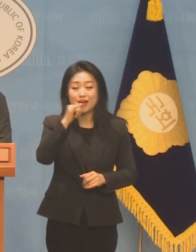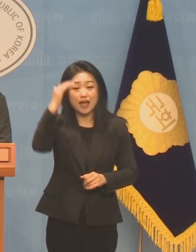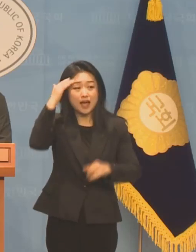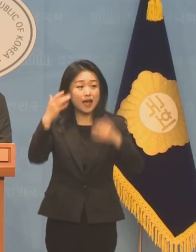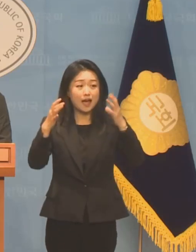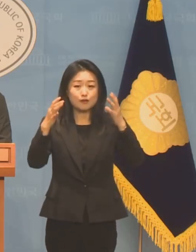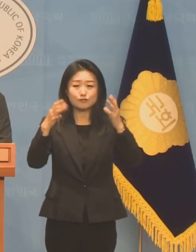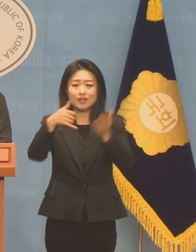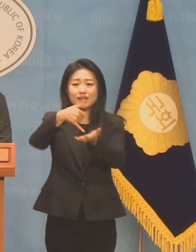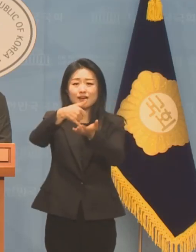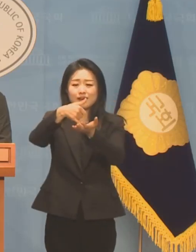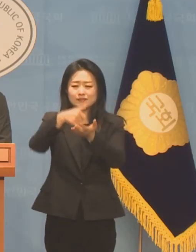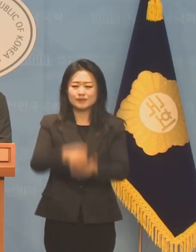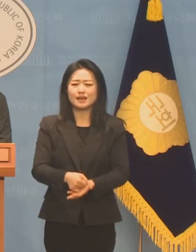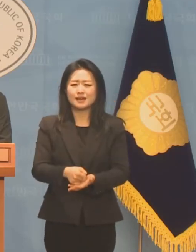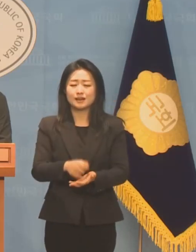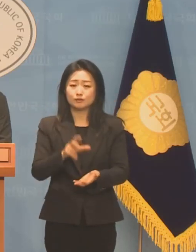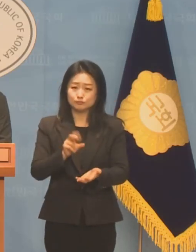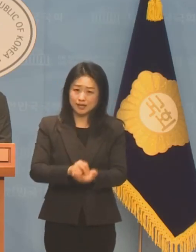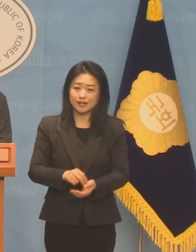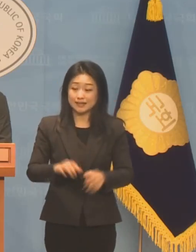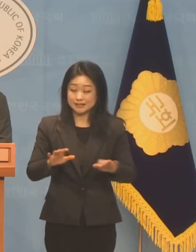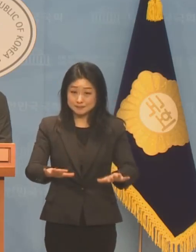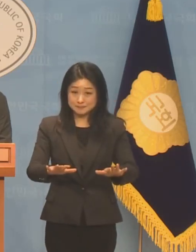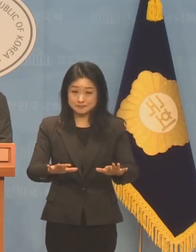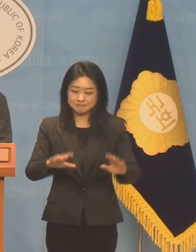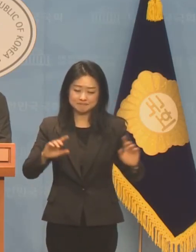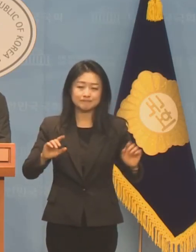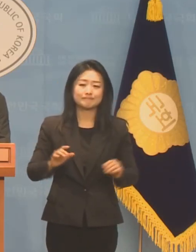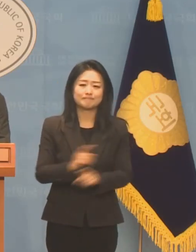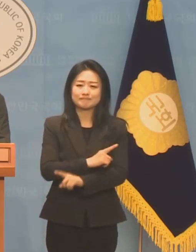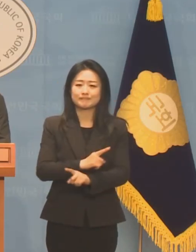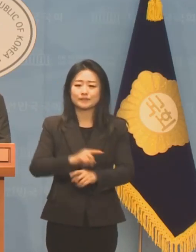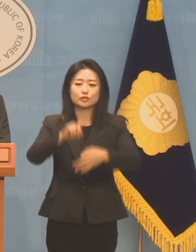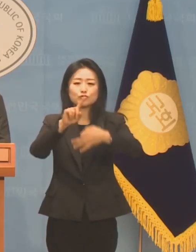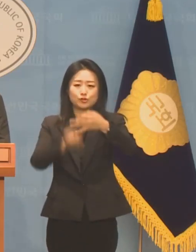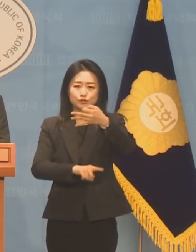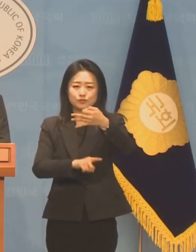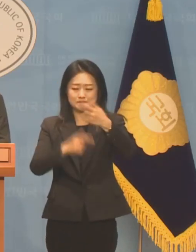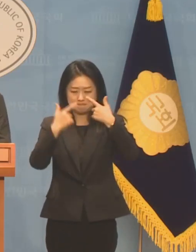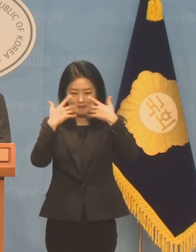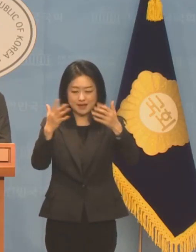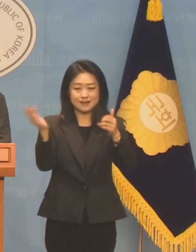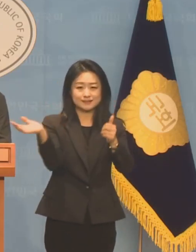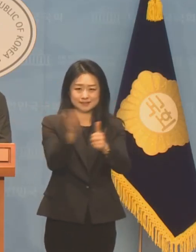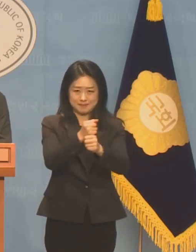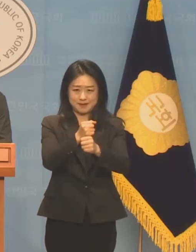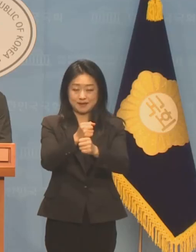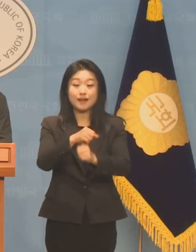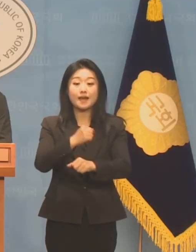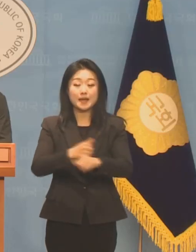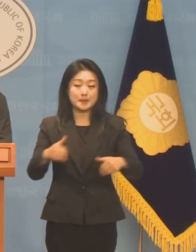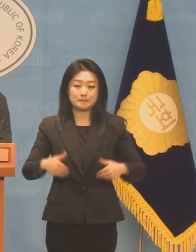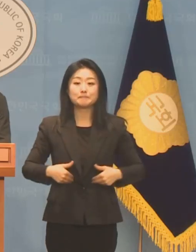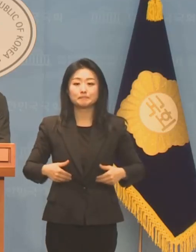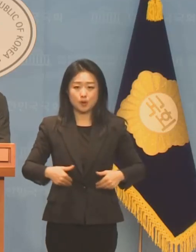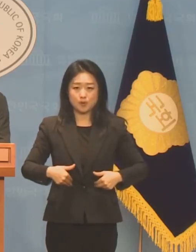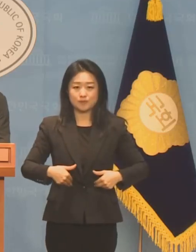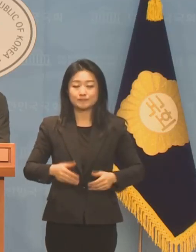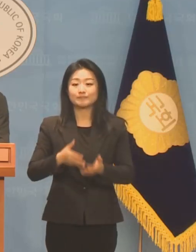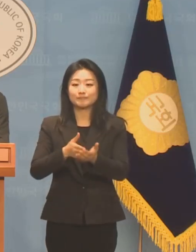대한민국의 국격을 위해서라도 지금 즉시 윤석열부터 확실하게 체포해야